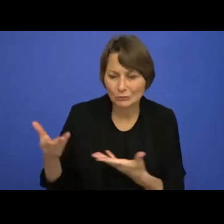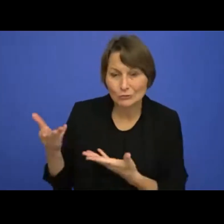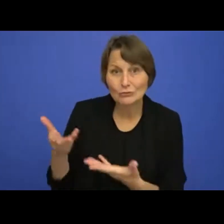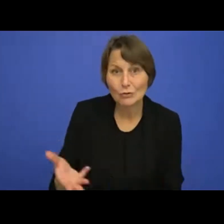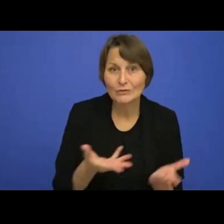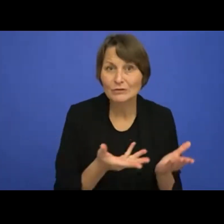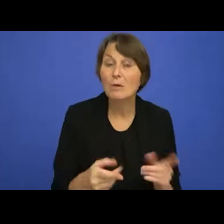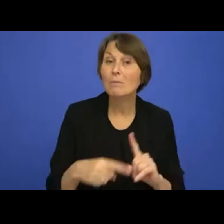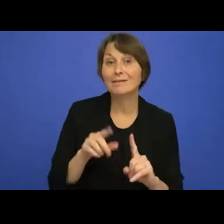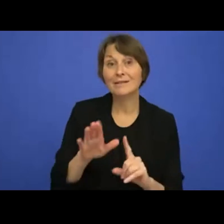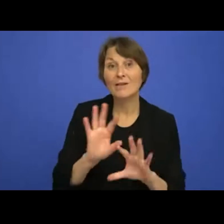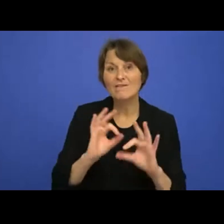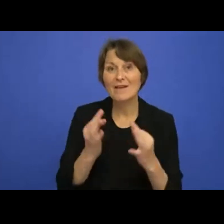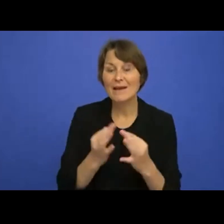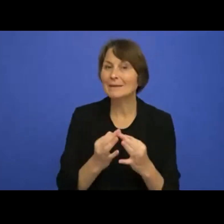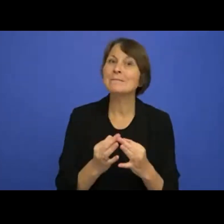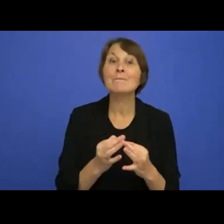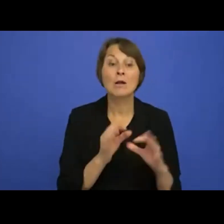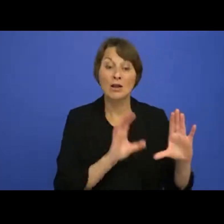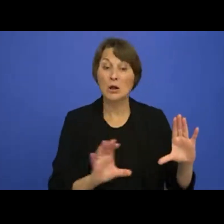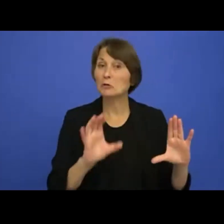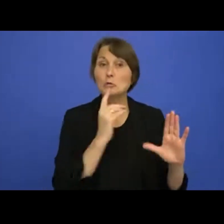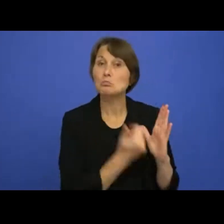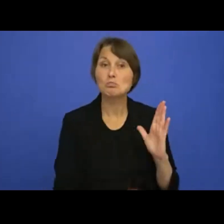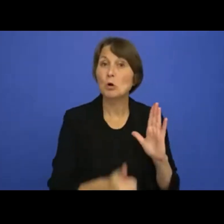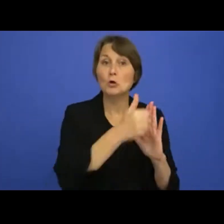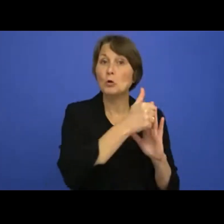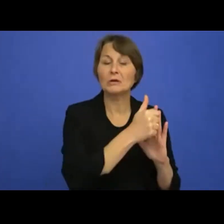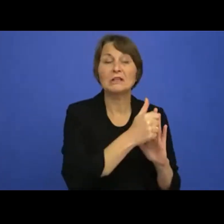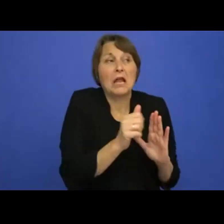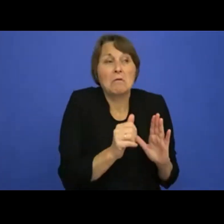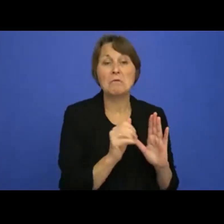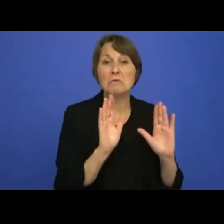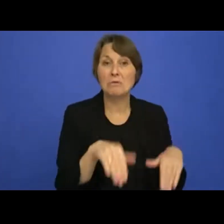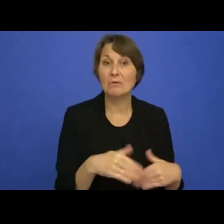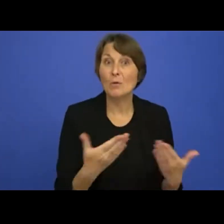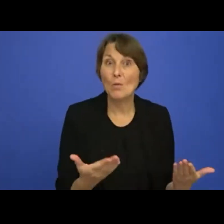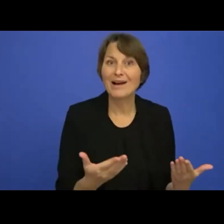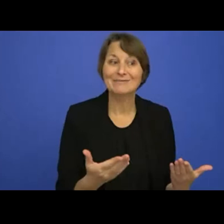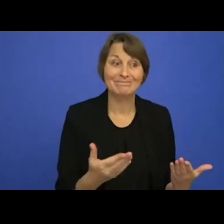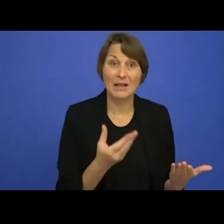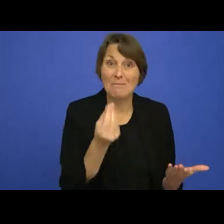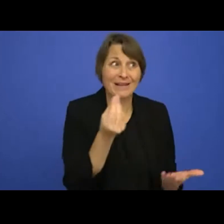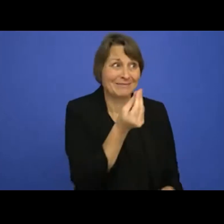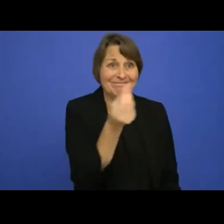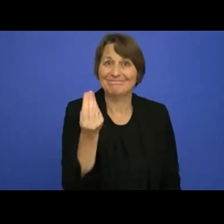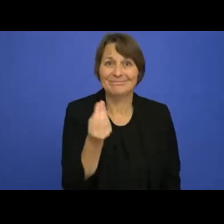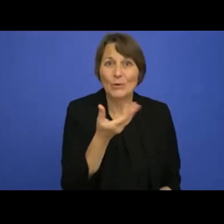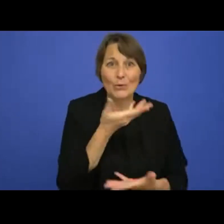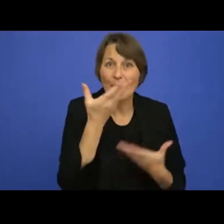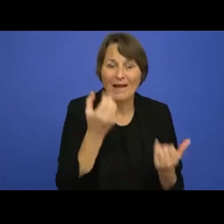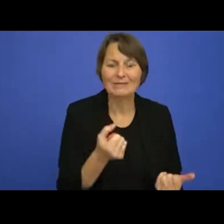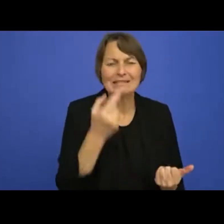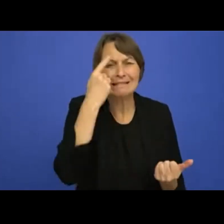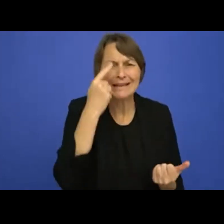enfants et les jeunes enfants qui n'ont plus été considérés comme prioritaires. Et pourtant, ce stade